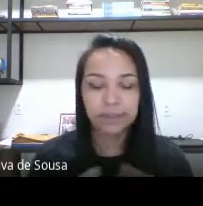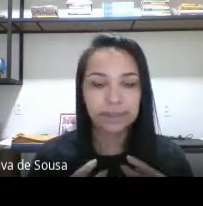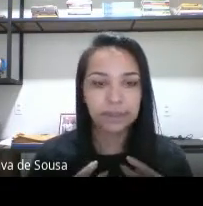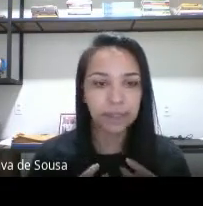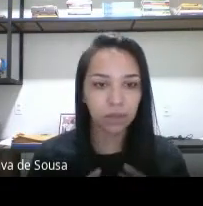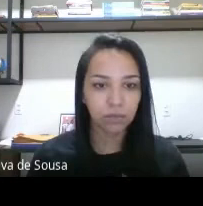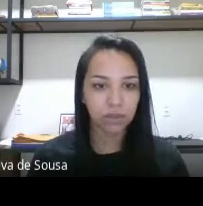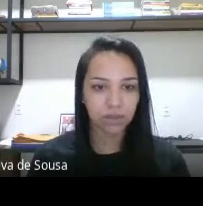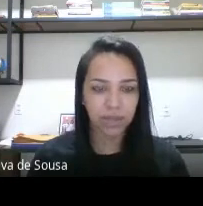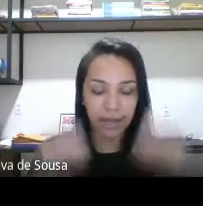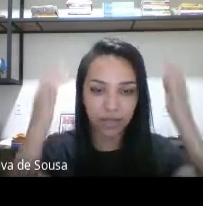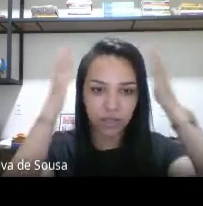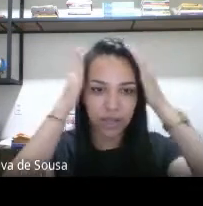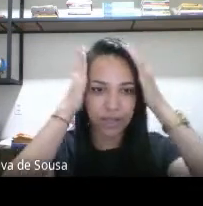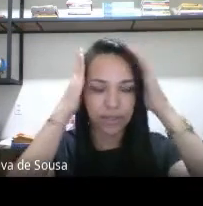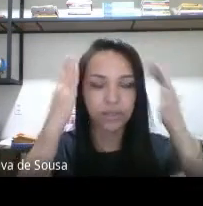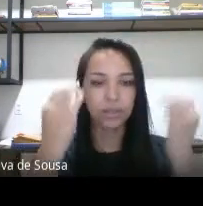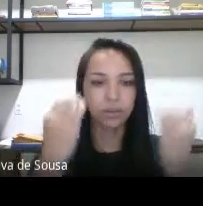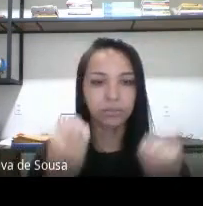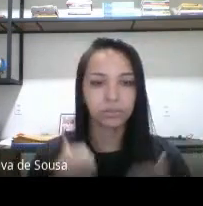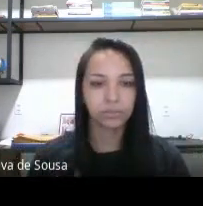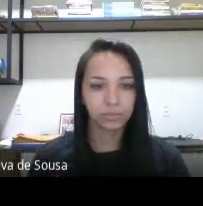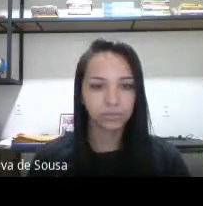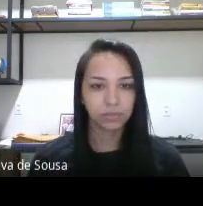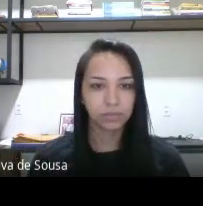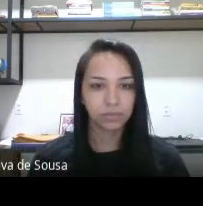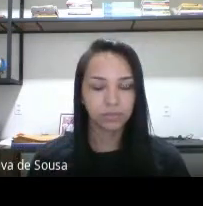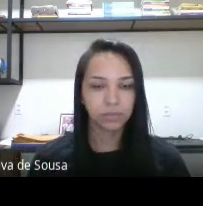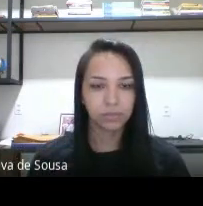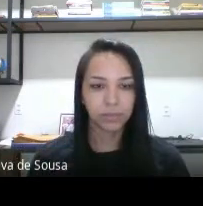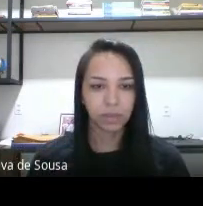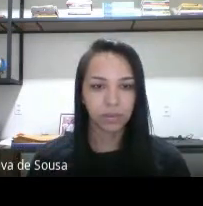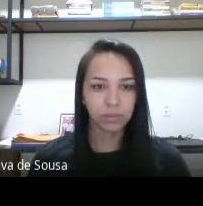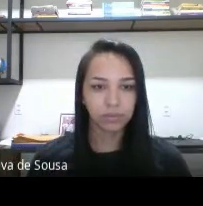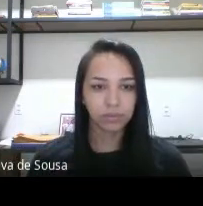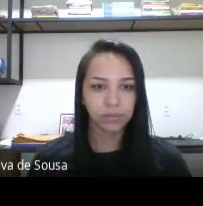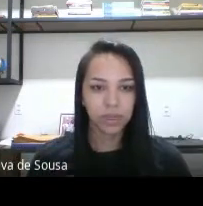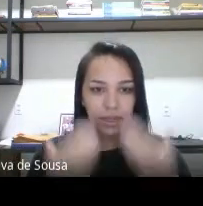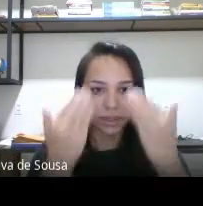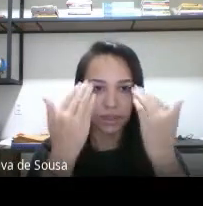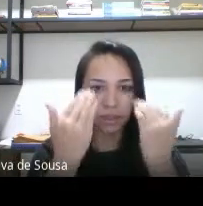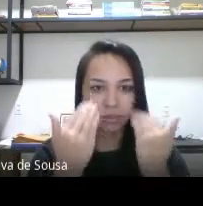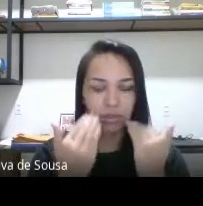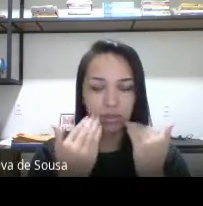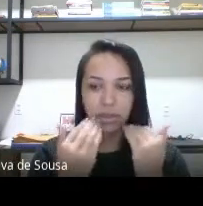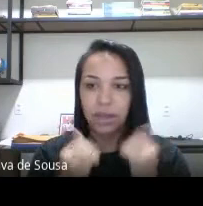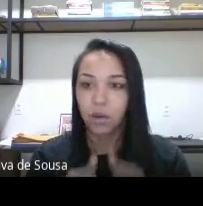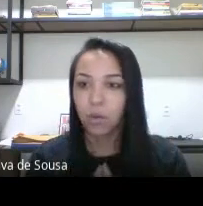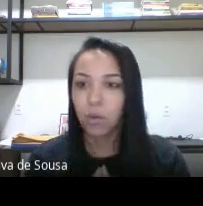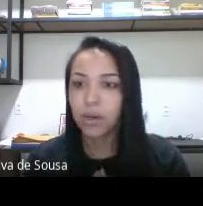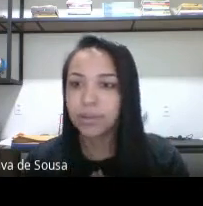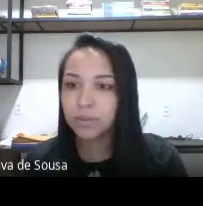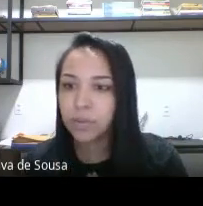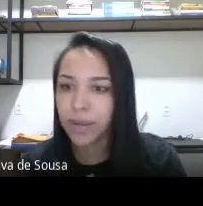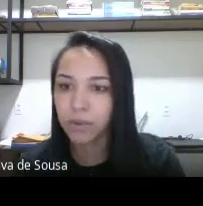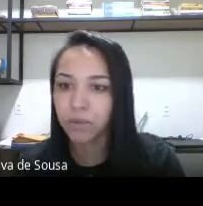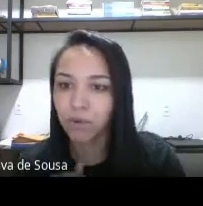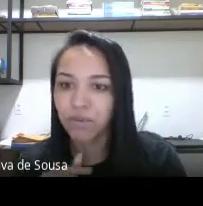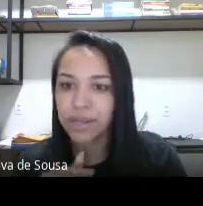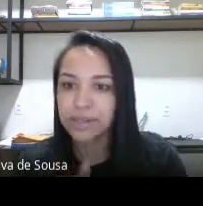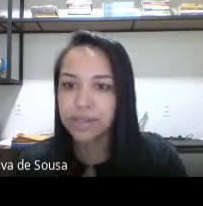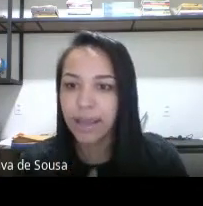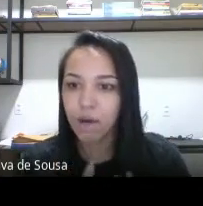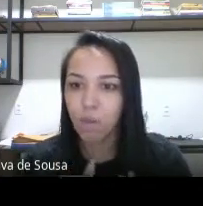ficam neutras, relaxadas, assim. Tá bom? Neutras. Quando eu